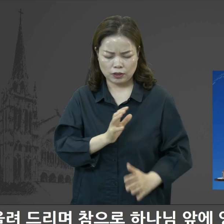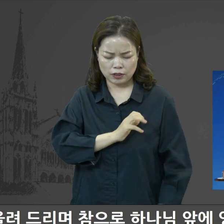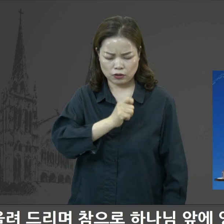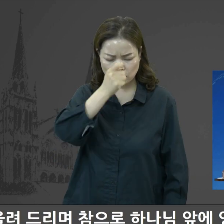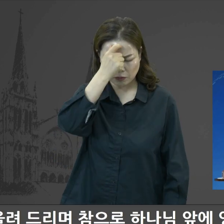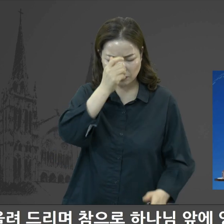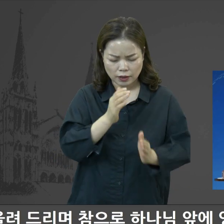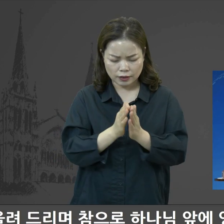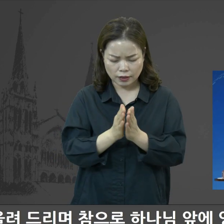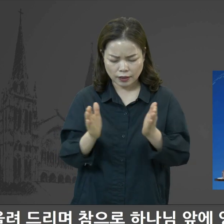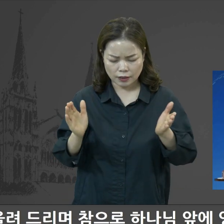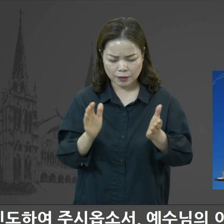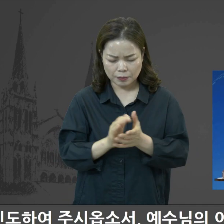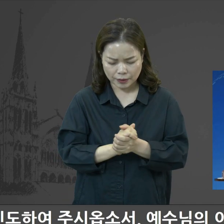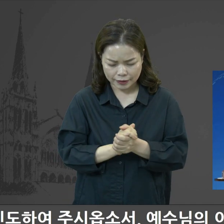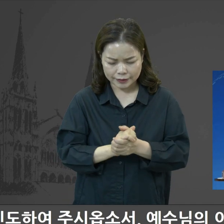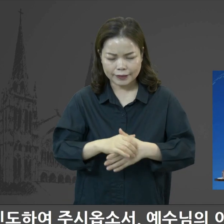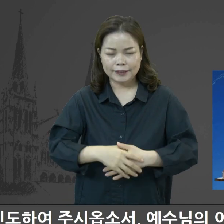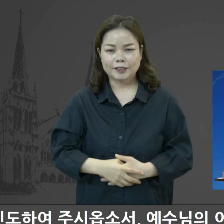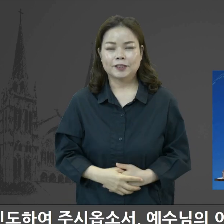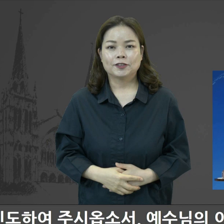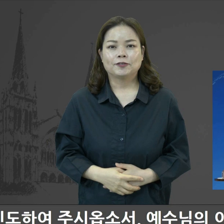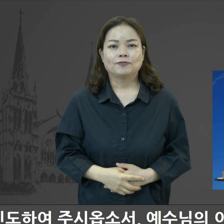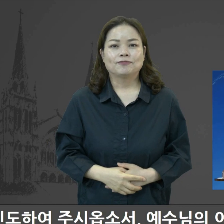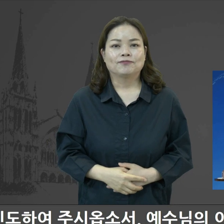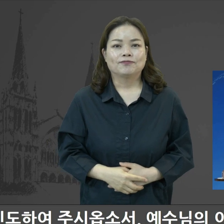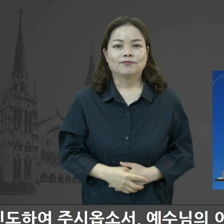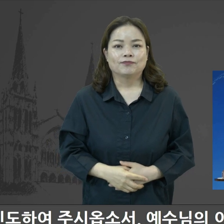이름으로 기도드렸습니다. 아멘.